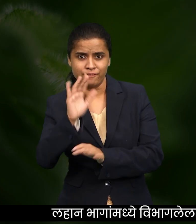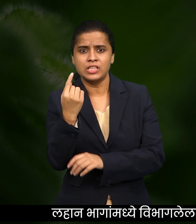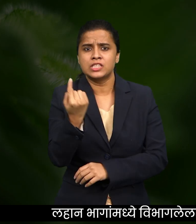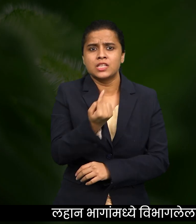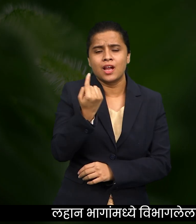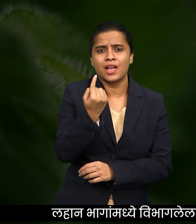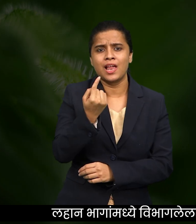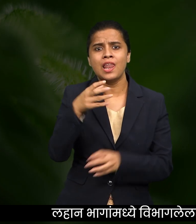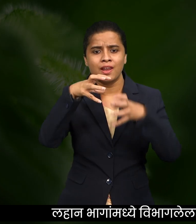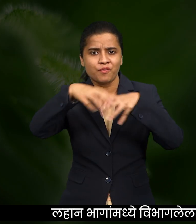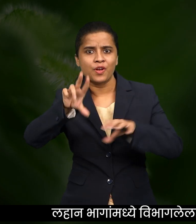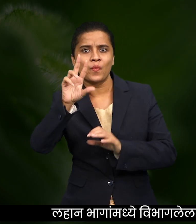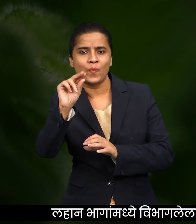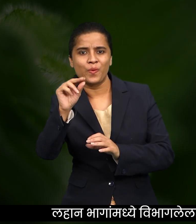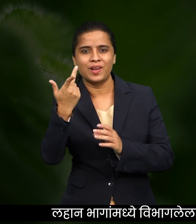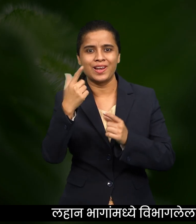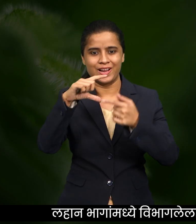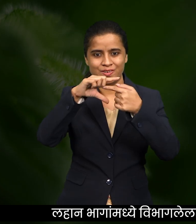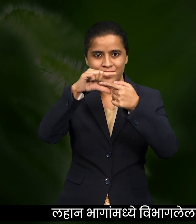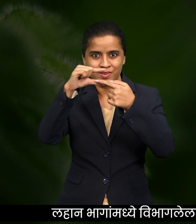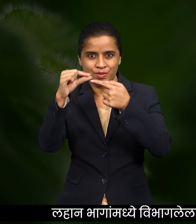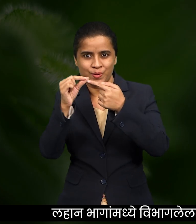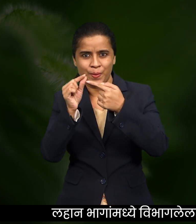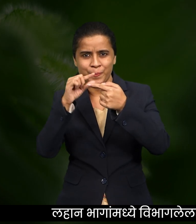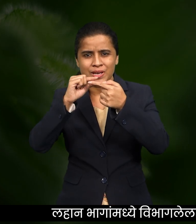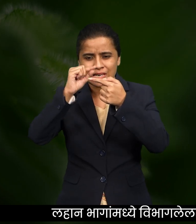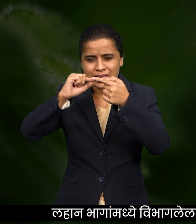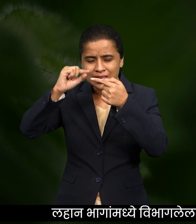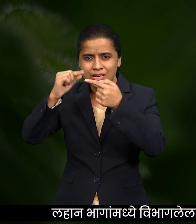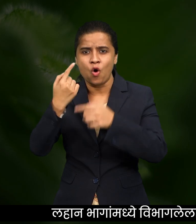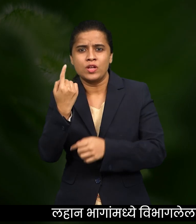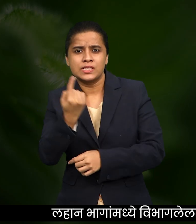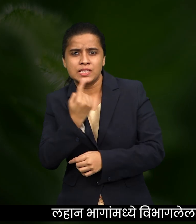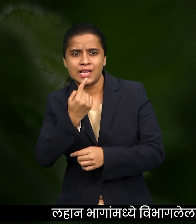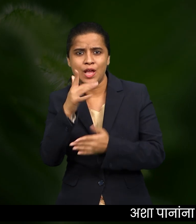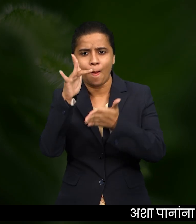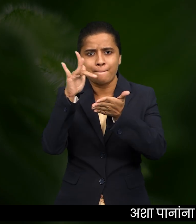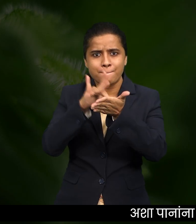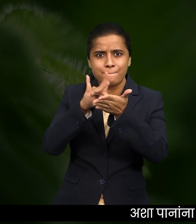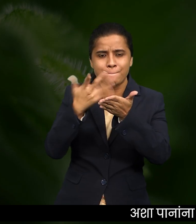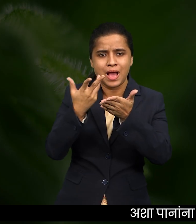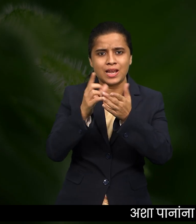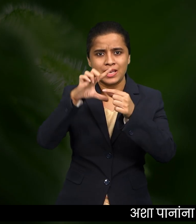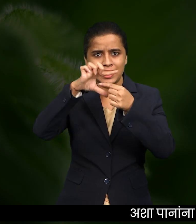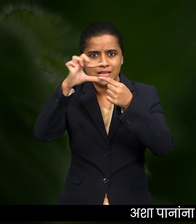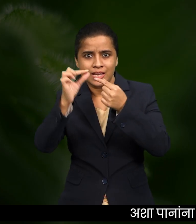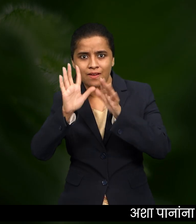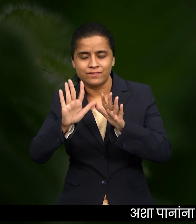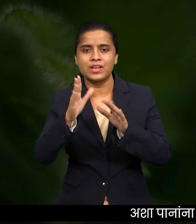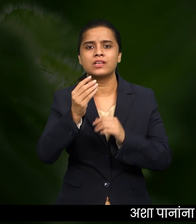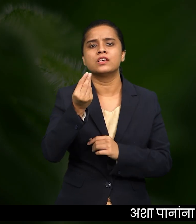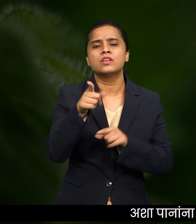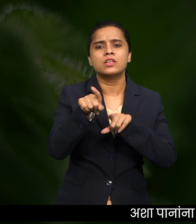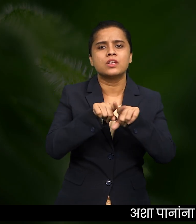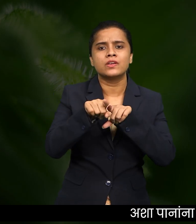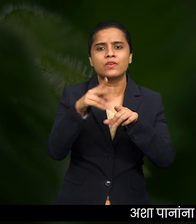भागांमध्ये विभागलेला असतो ज्याला पानाचे पान म्हणतात. अशा पानांना संयुक्त पाने